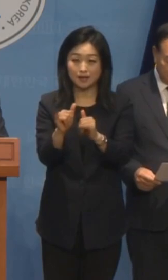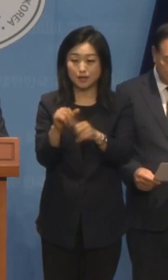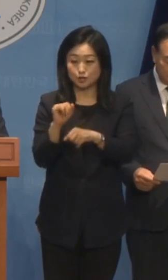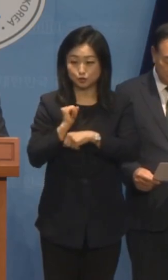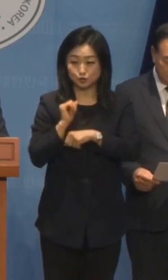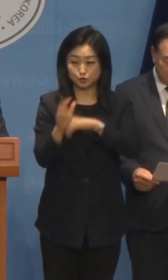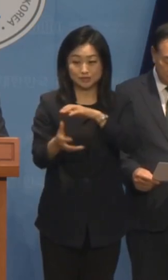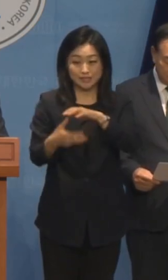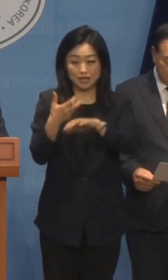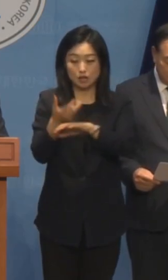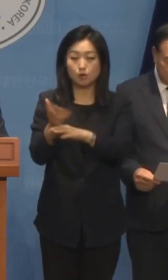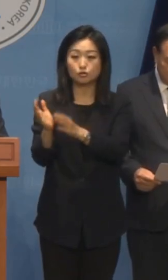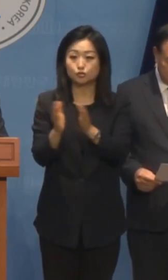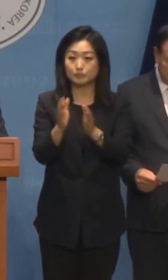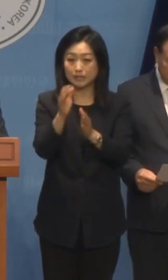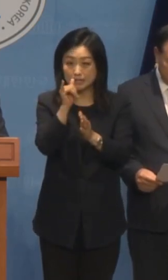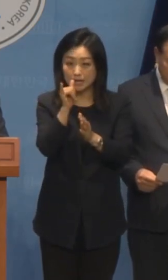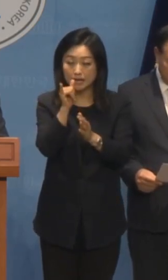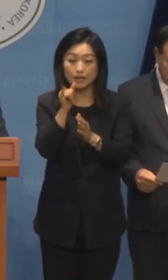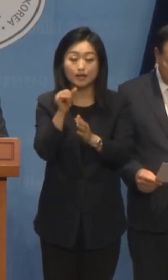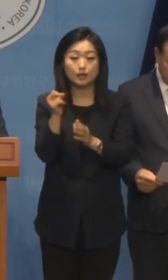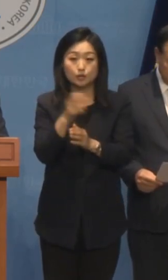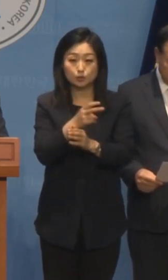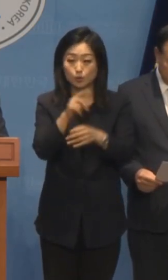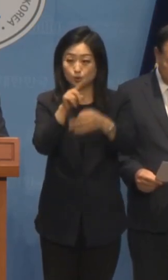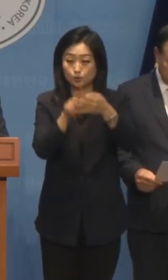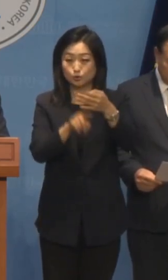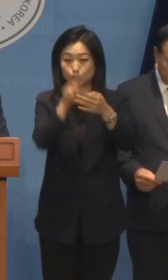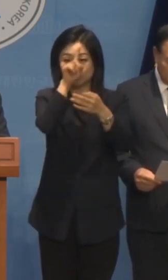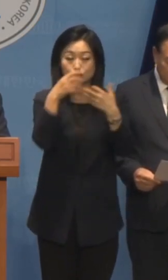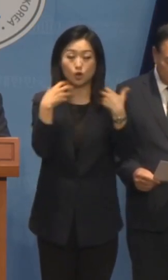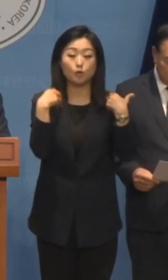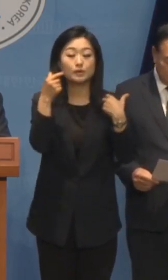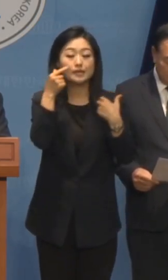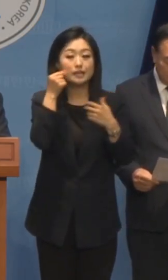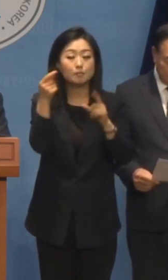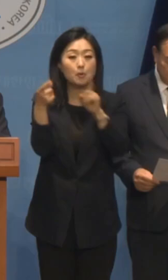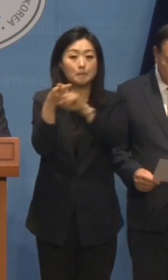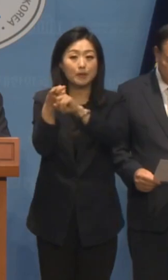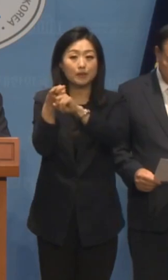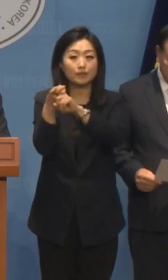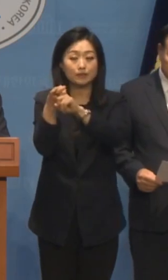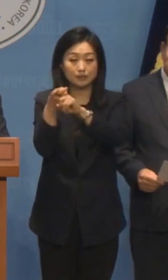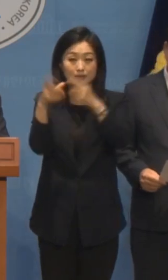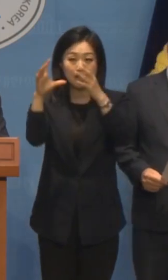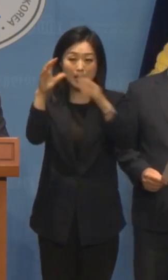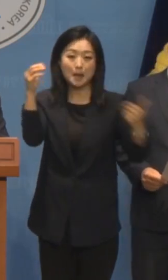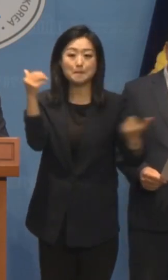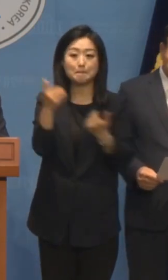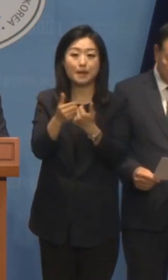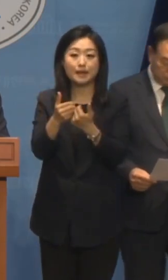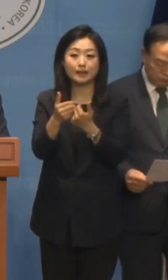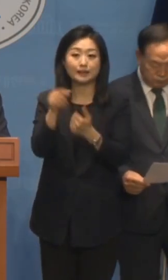또 현 정권을 친일 매국 병자들을 옹호하는 반국가 세력이라고 치부했습니다.